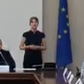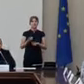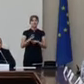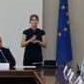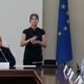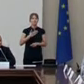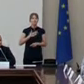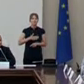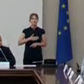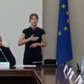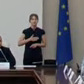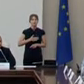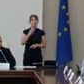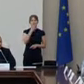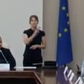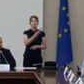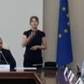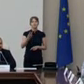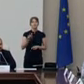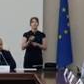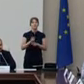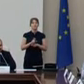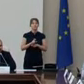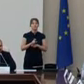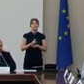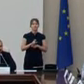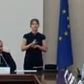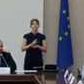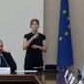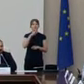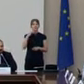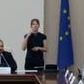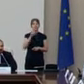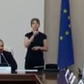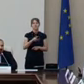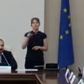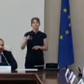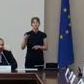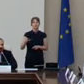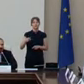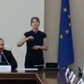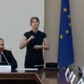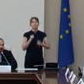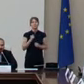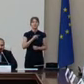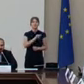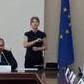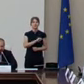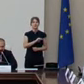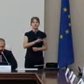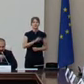mult să văd atâta lume frumoasă, colegi, surori, frați,